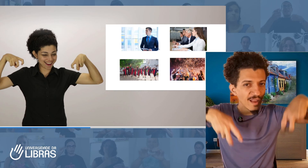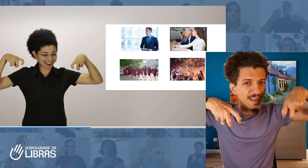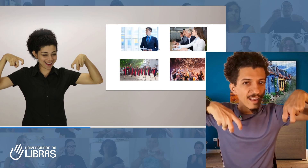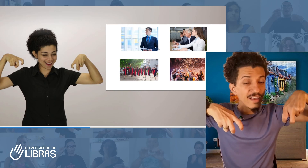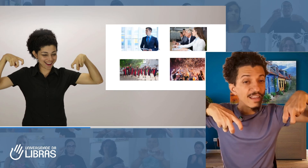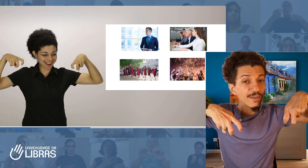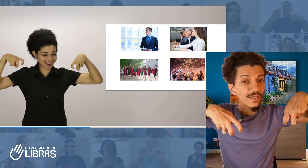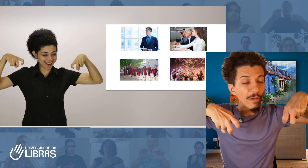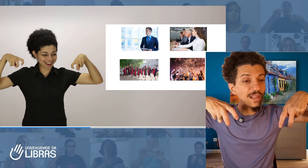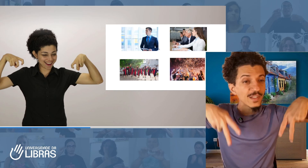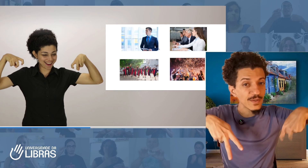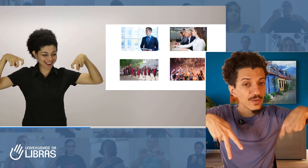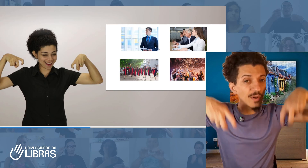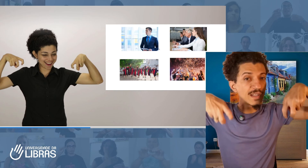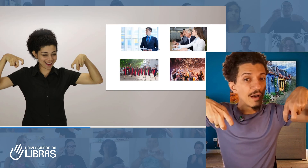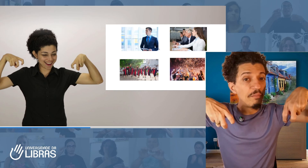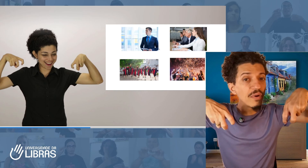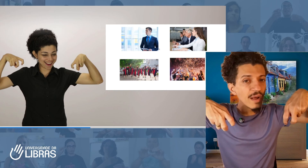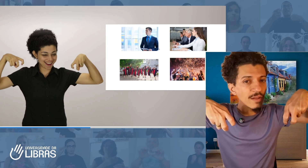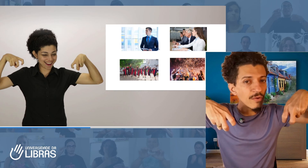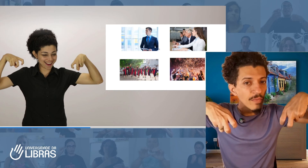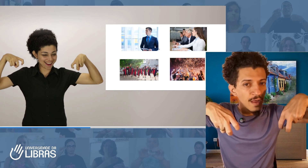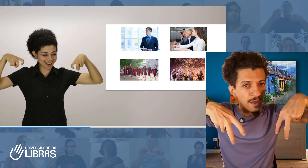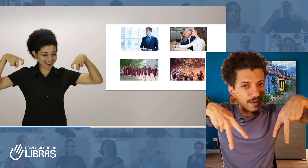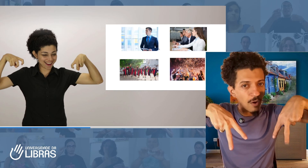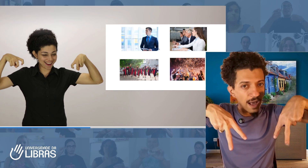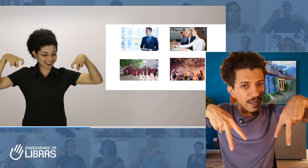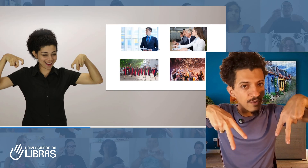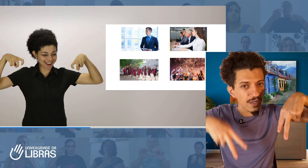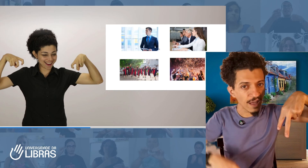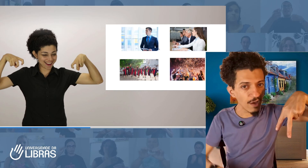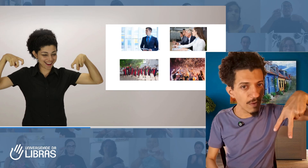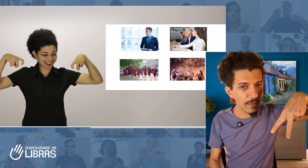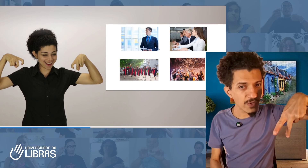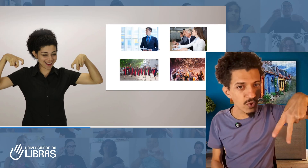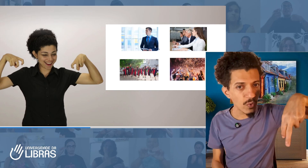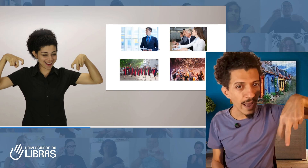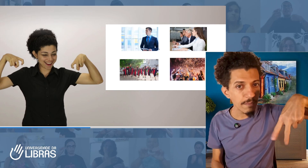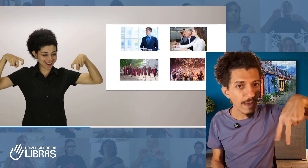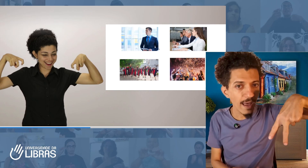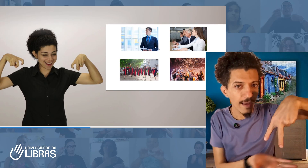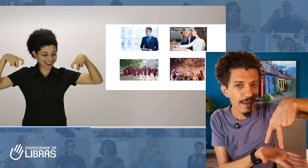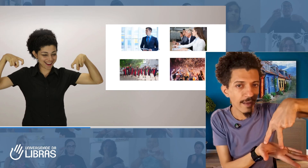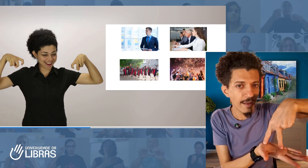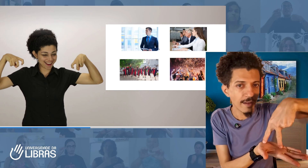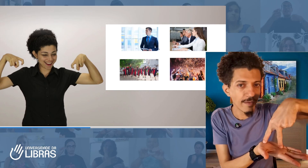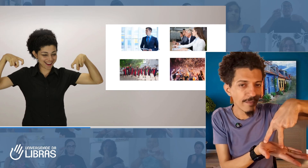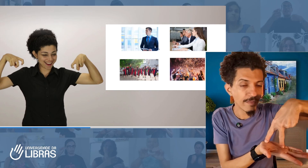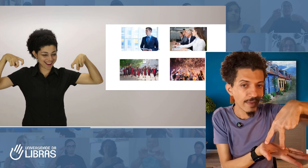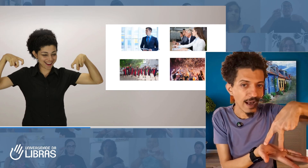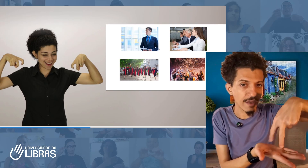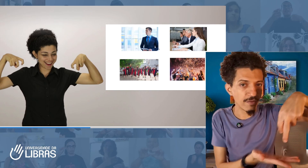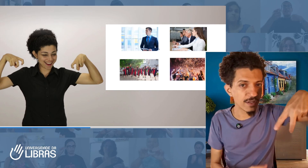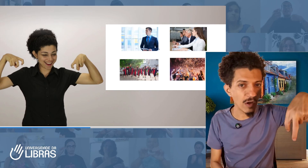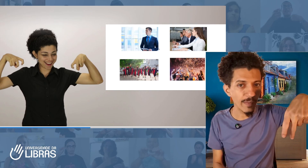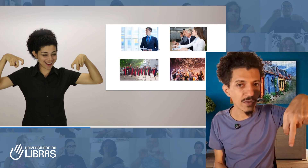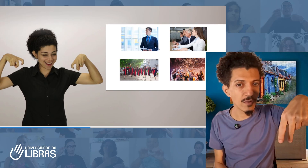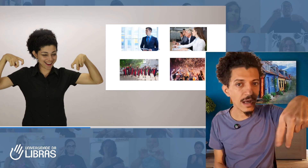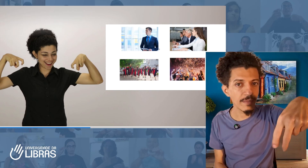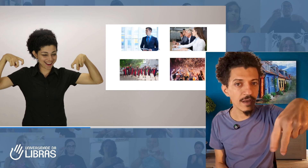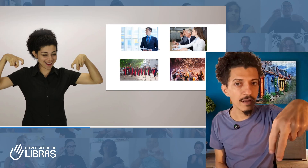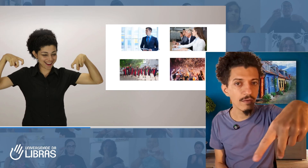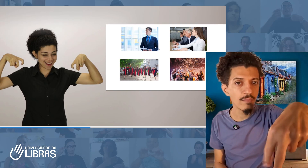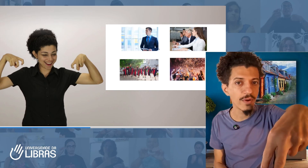Percebe? Que é justamente as pessoas pulando. Então, aqui você tem uma pessoa em pé. Aqui você tem uma